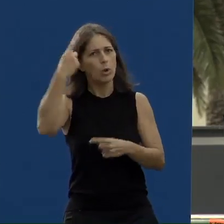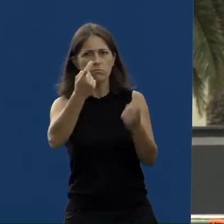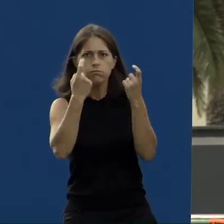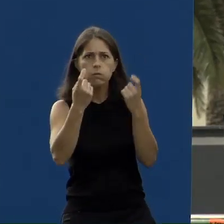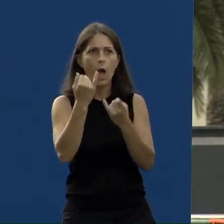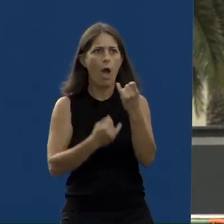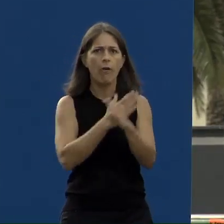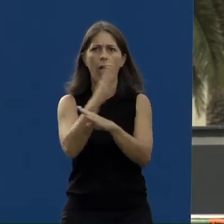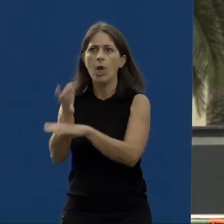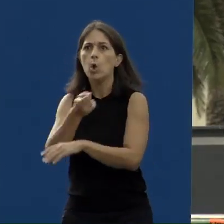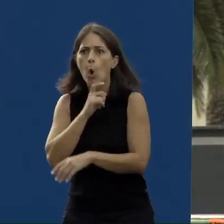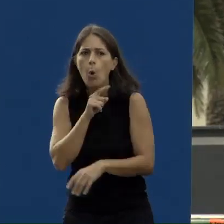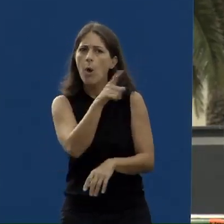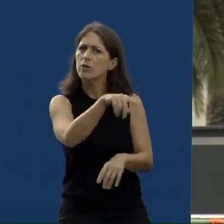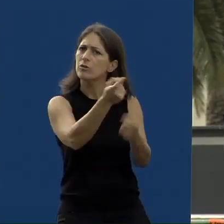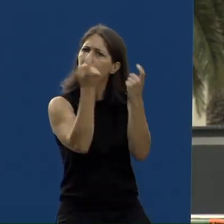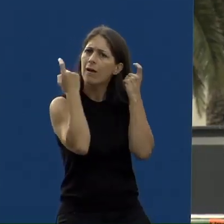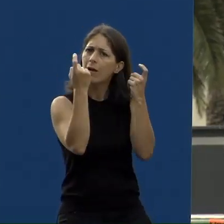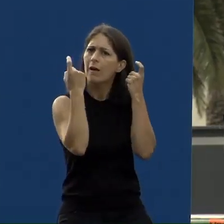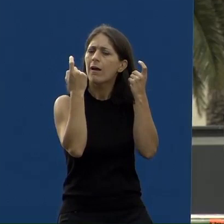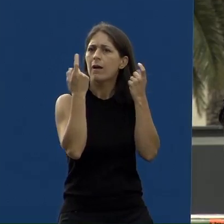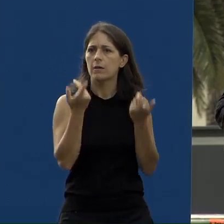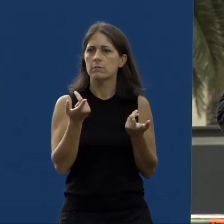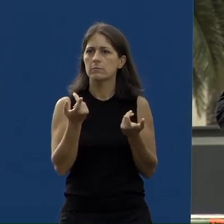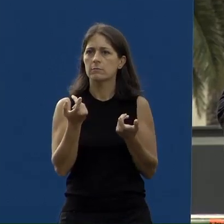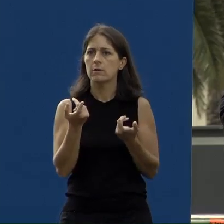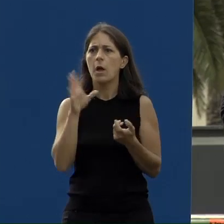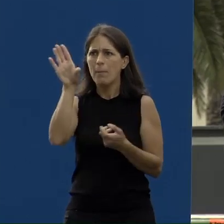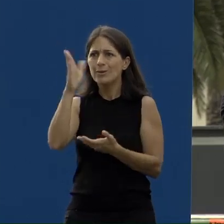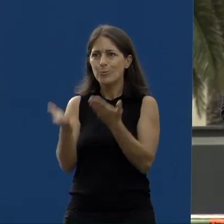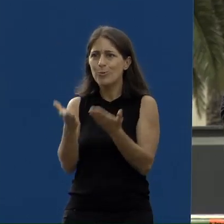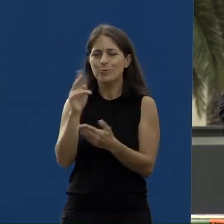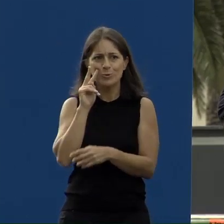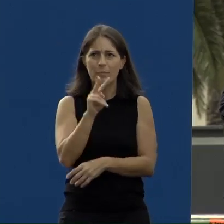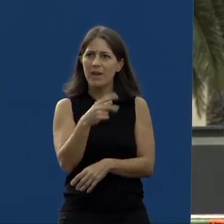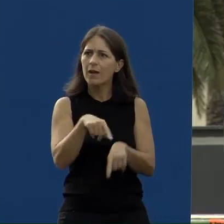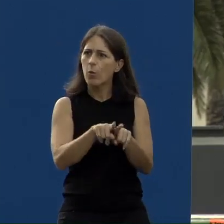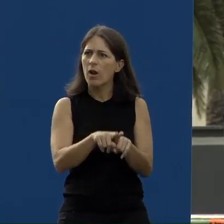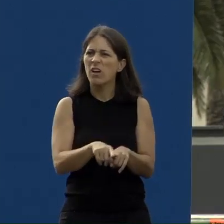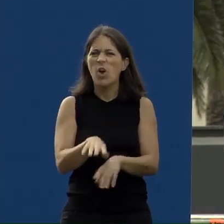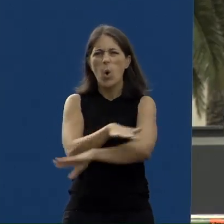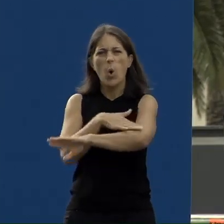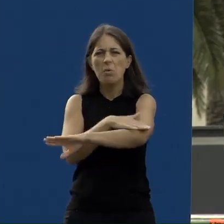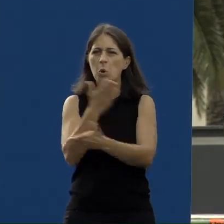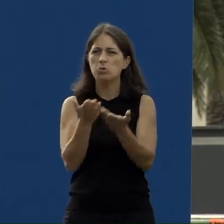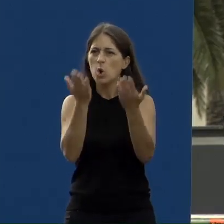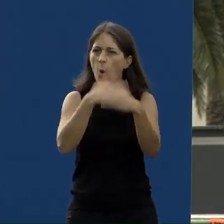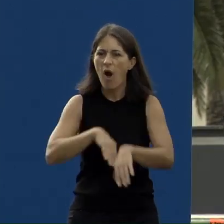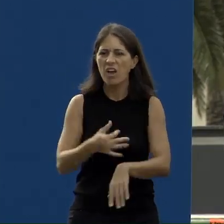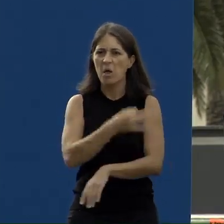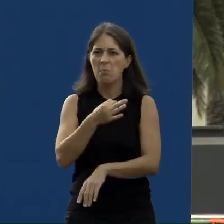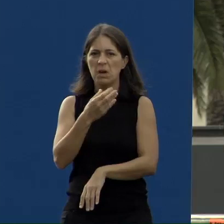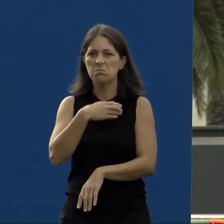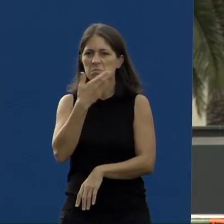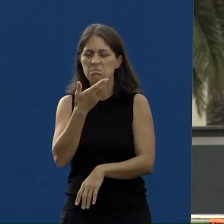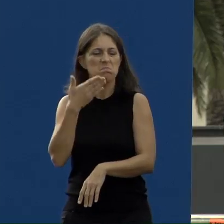mundo, nos transmitiron todo o que sabemos. Eso que fai un país xusto. E un goberno inxusto e un goberno pouco decente, pouco a